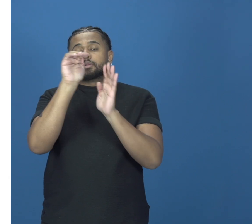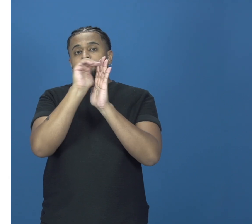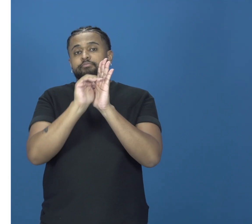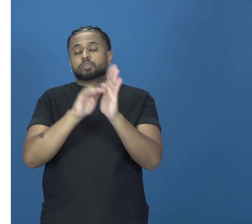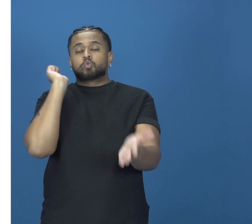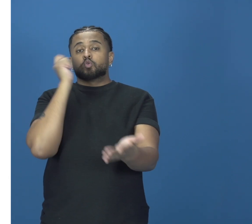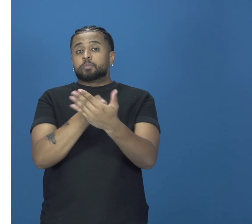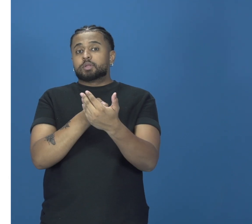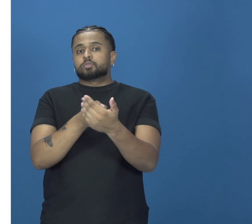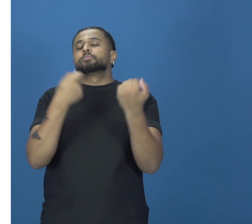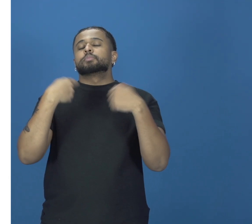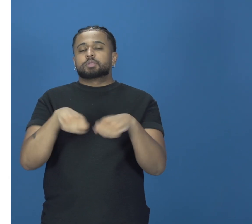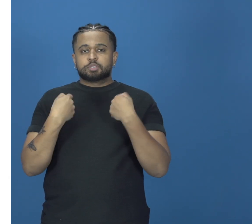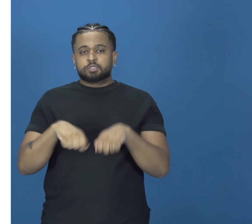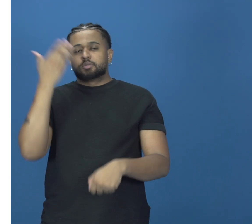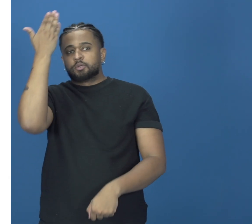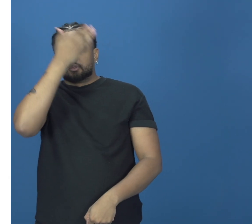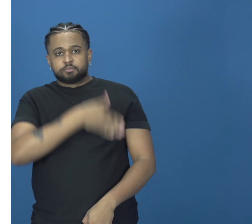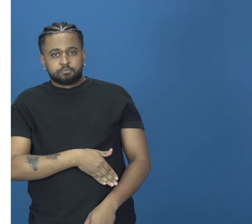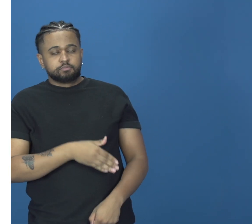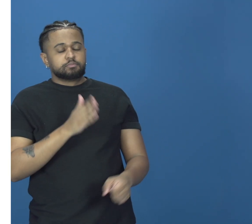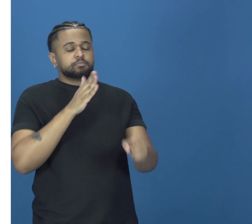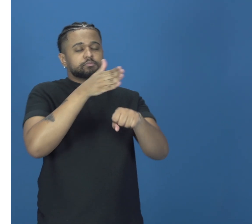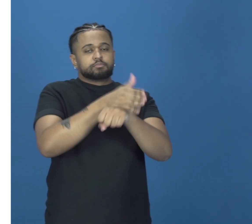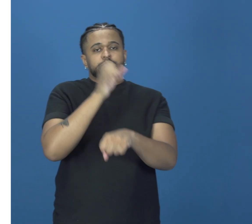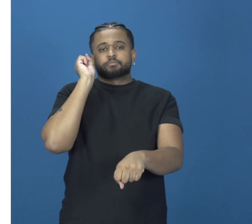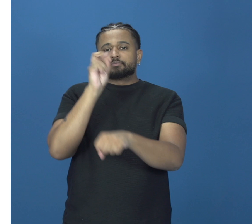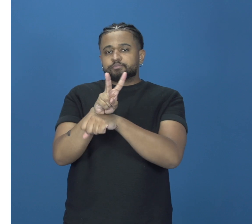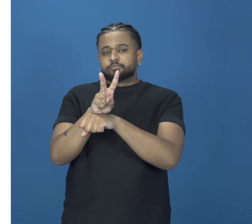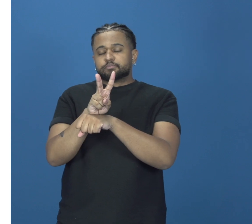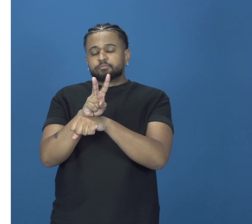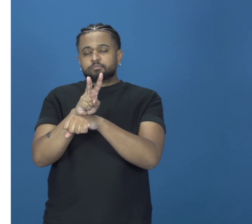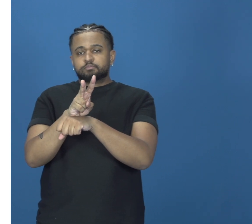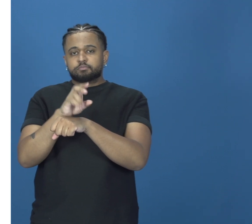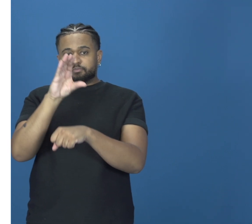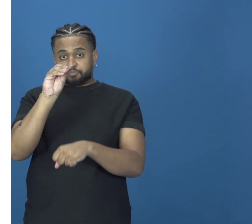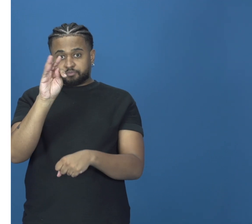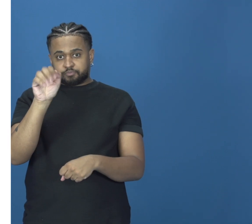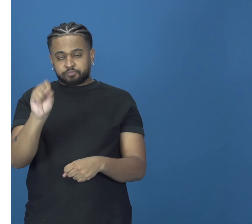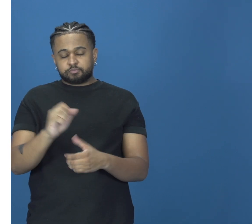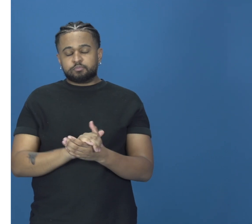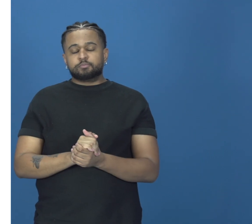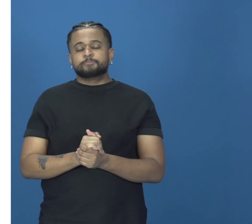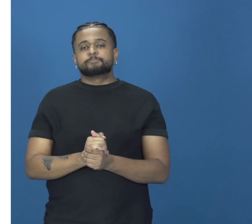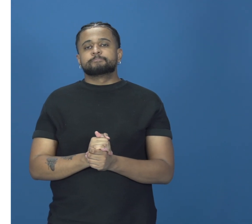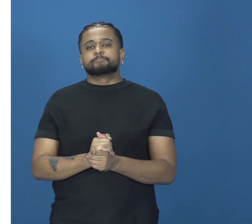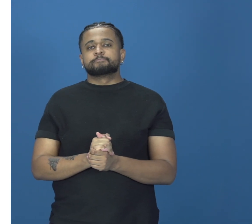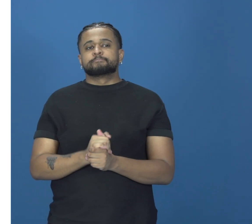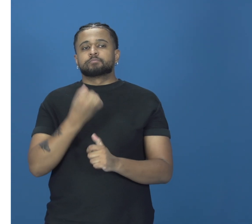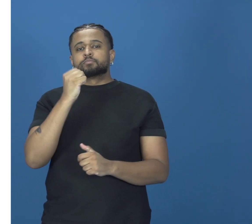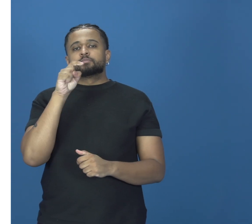requisitos obrigatórios que devem ser comprovados para o ingresso nas vagas reservadas aos cotistas.